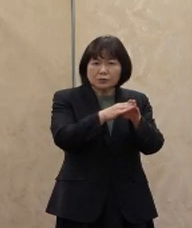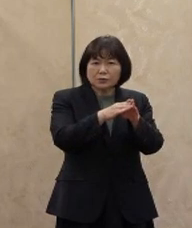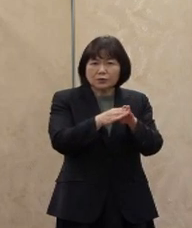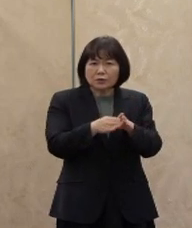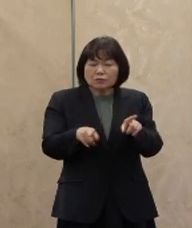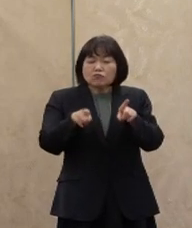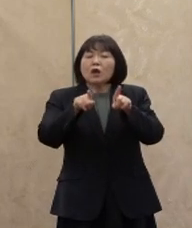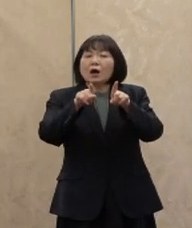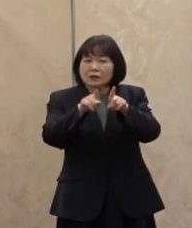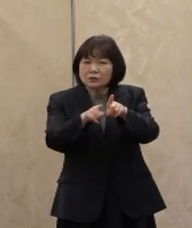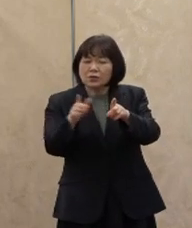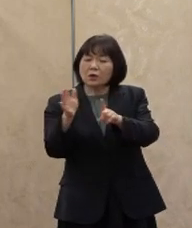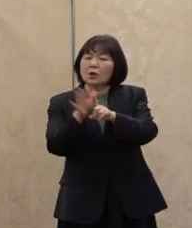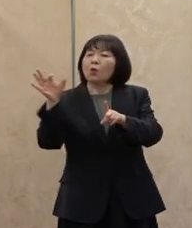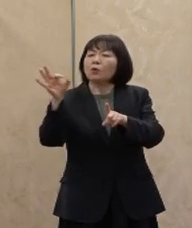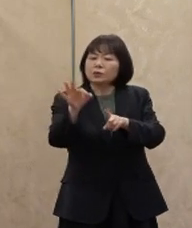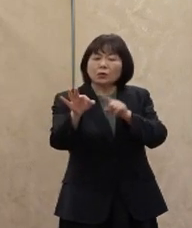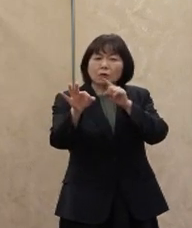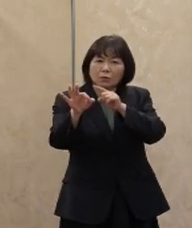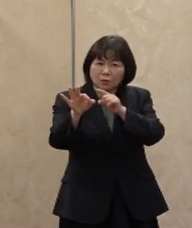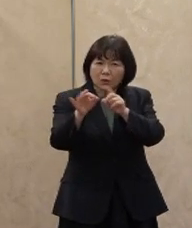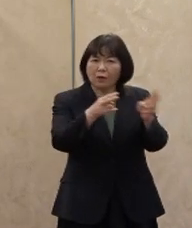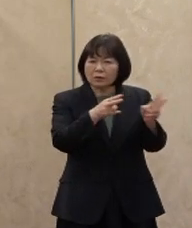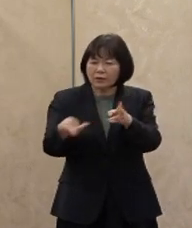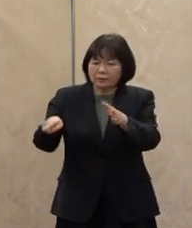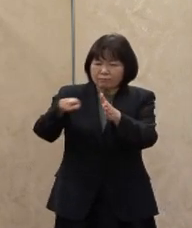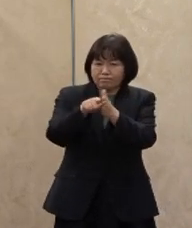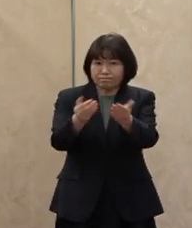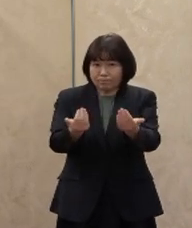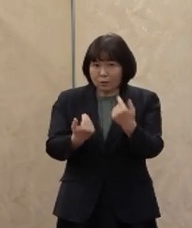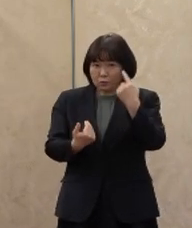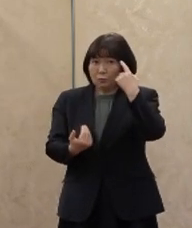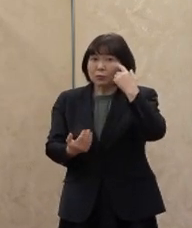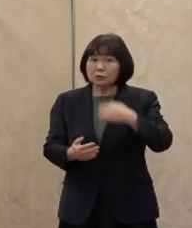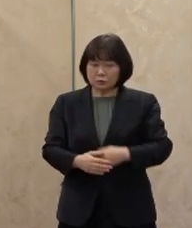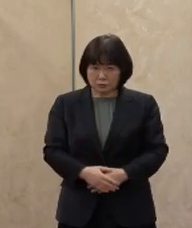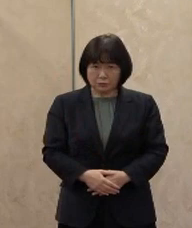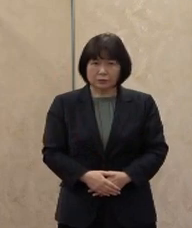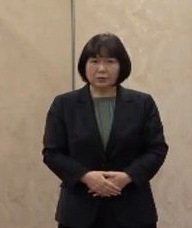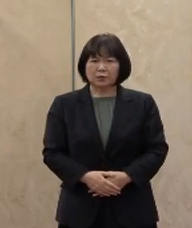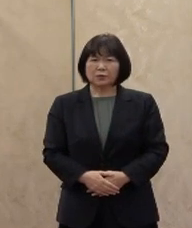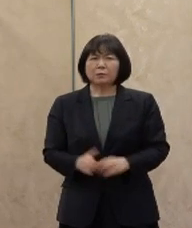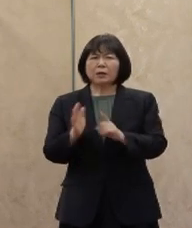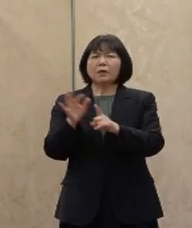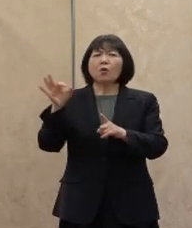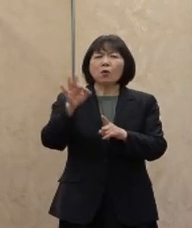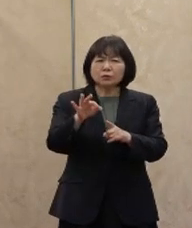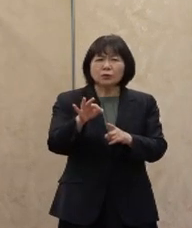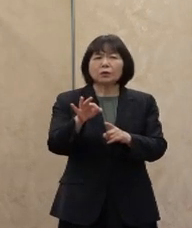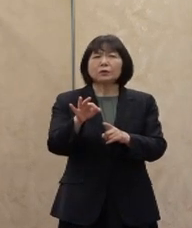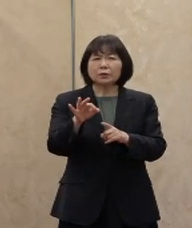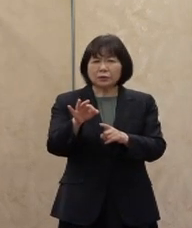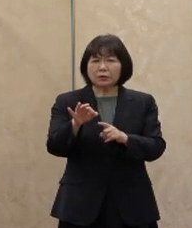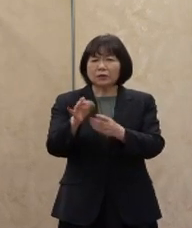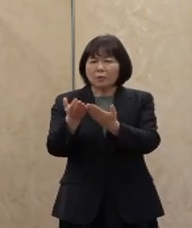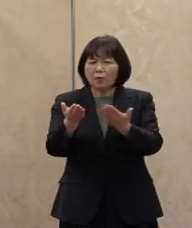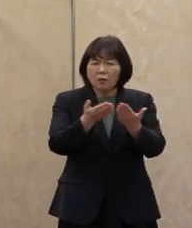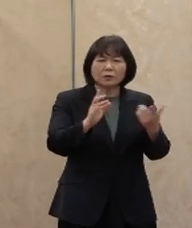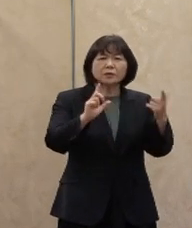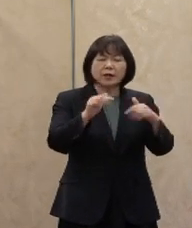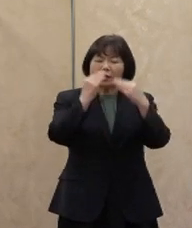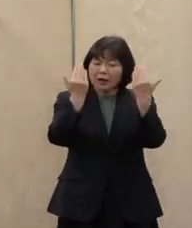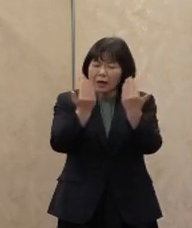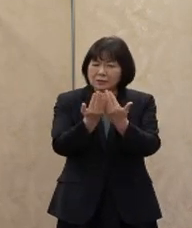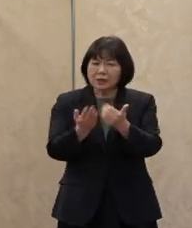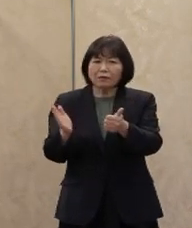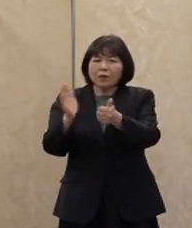んと法制度化するっていうのが僕は重要だと思ってます。で、じゃあ保証って言ったって一社一社違うやんかと、まあ、完全な保証は無